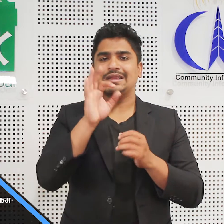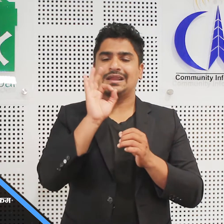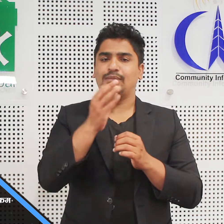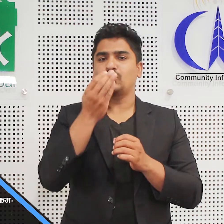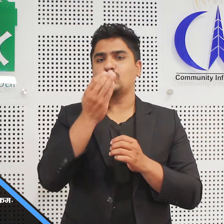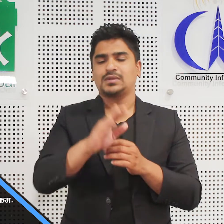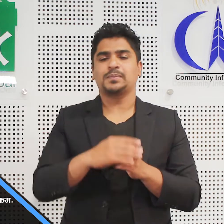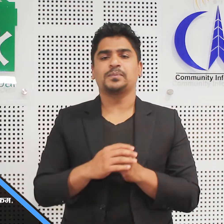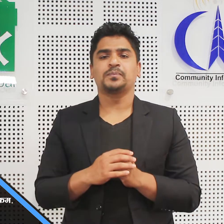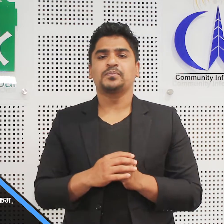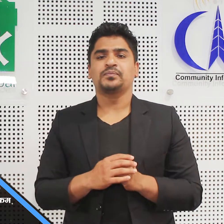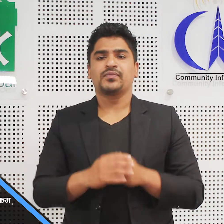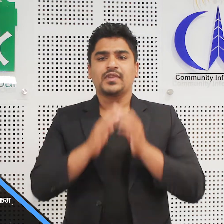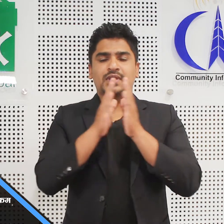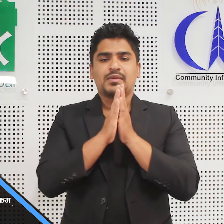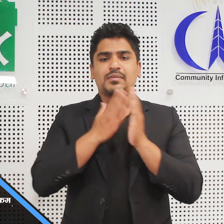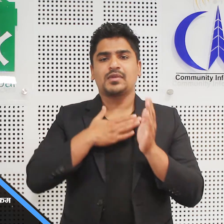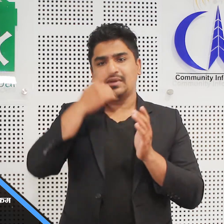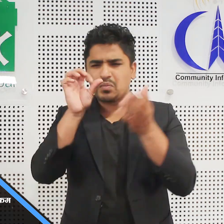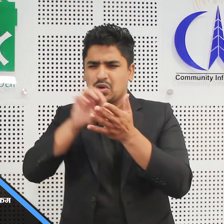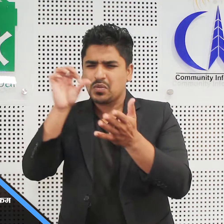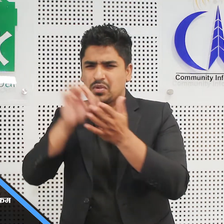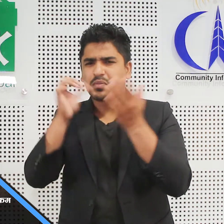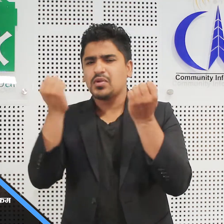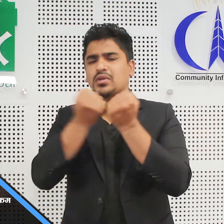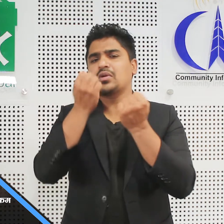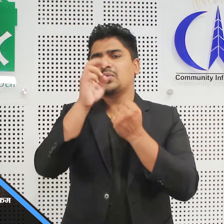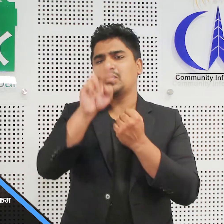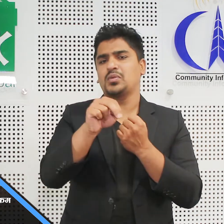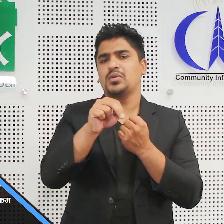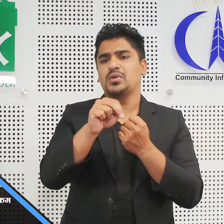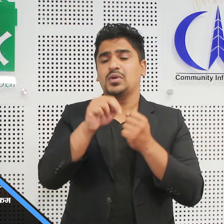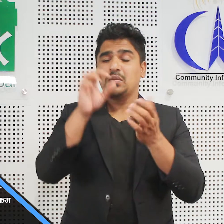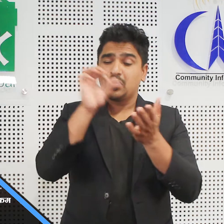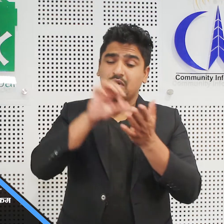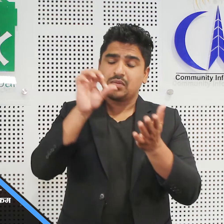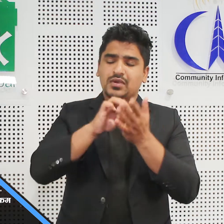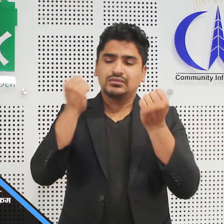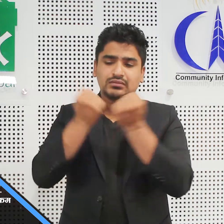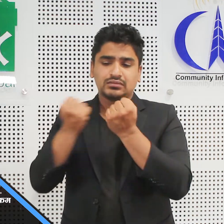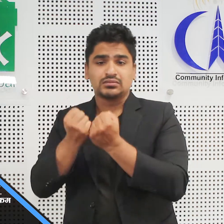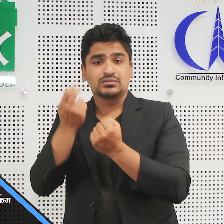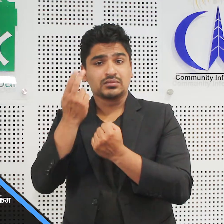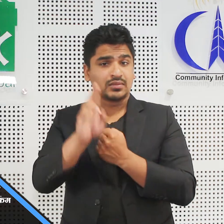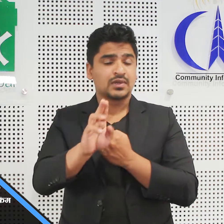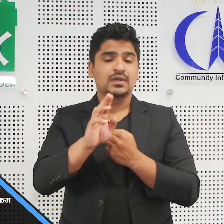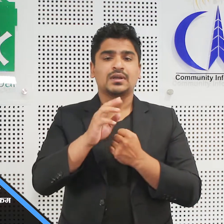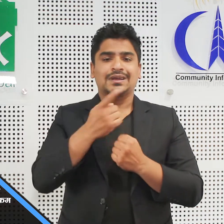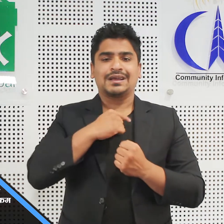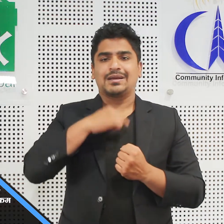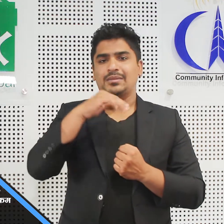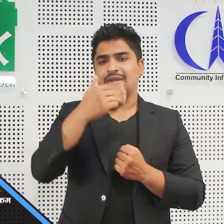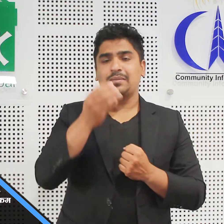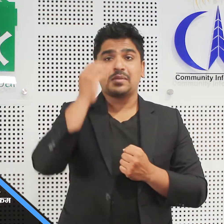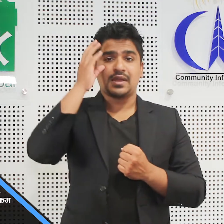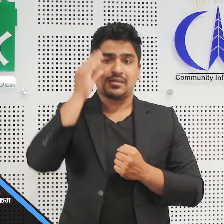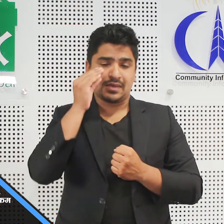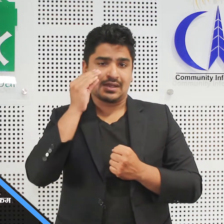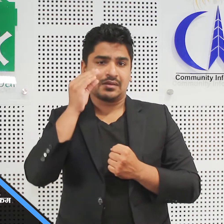हुन्छ। नमस्कार, मेरो नाम निर्मला थापालिया, मेलुङ गाउँपालिका पौटी। हामीलाई धेरै समस्या भयो, हामीले पसलहरू पटक पटक बन्द गर्नु पर्यो,